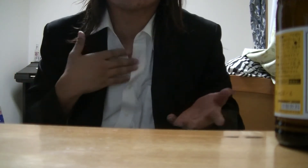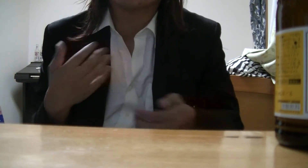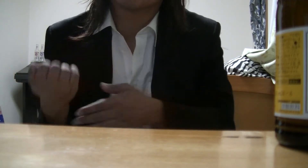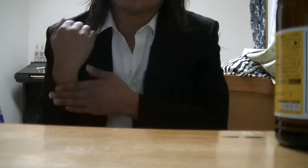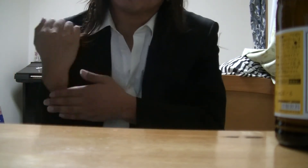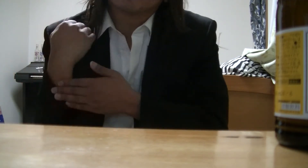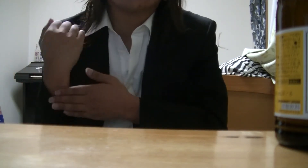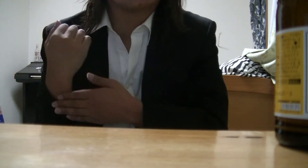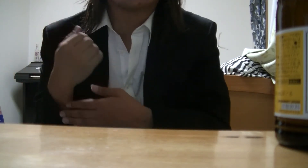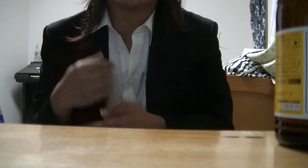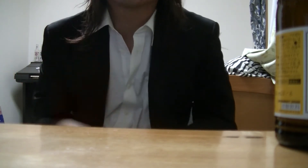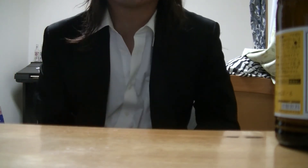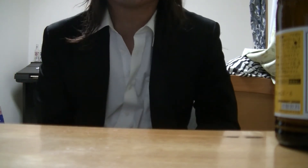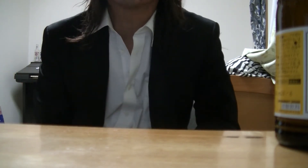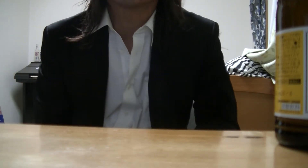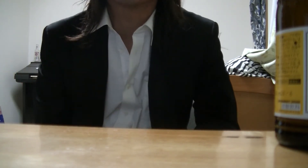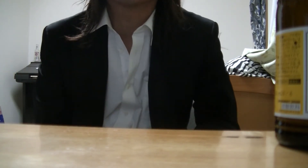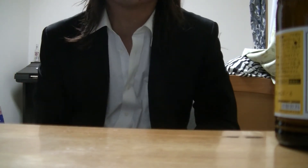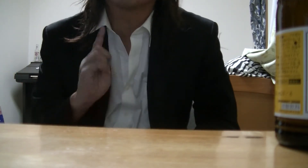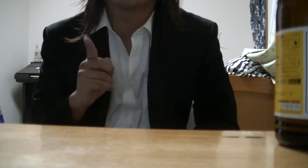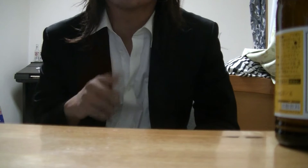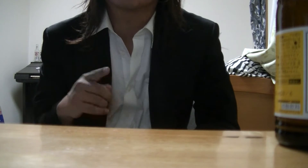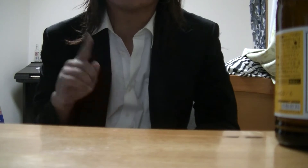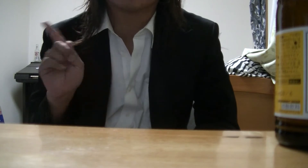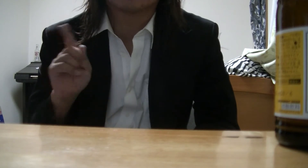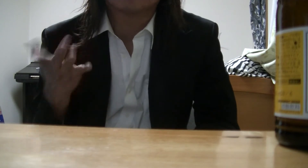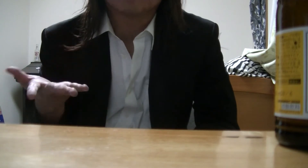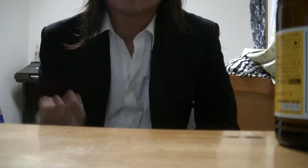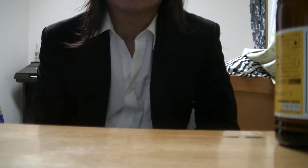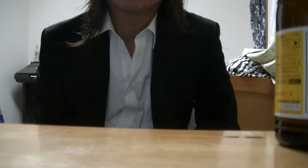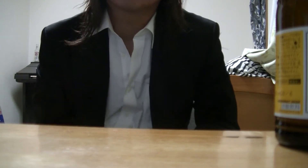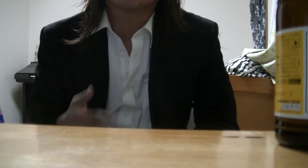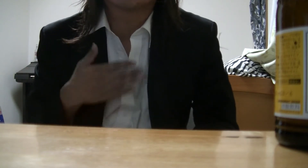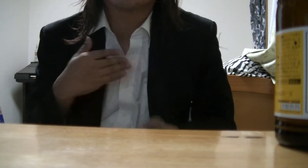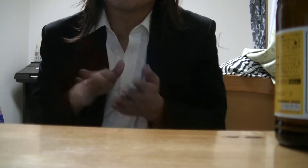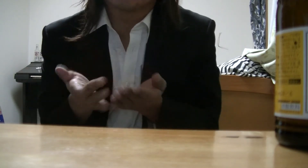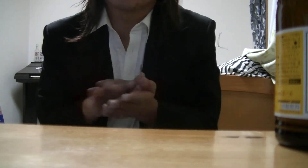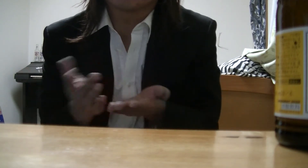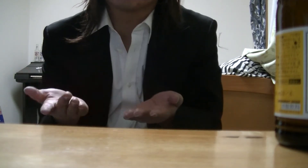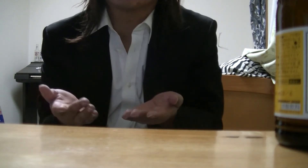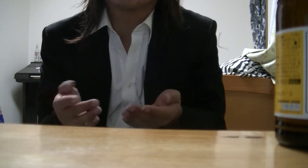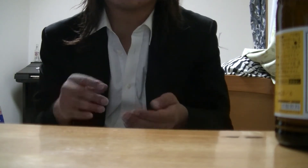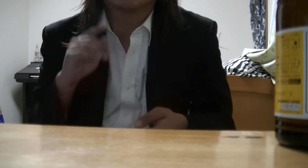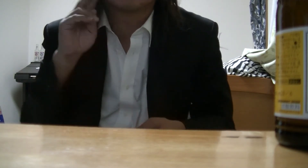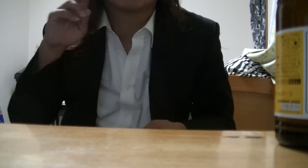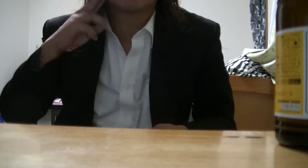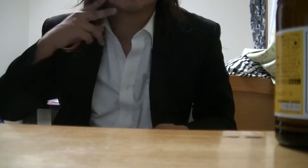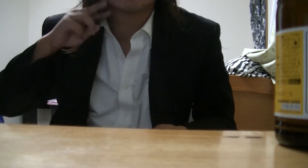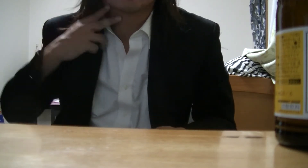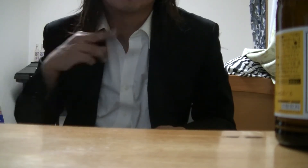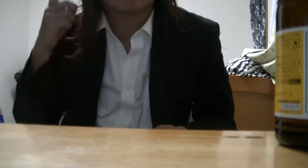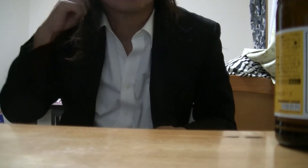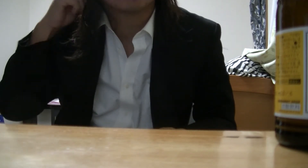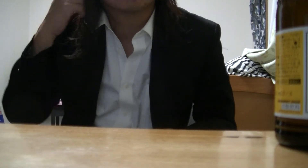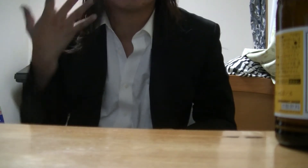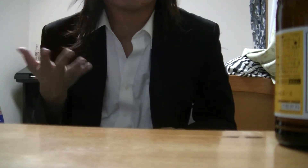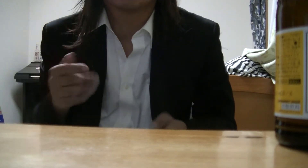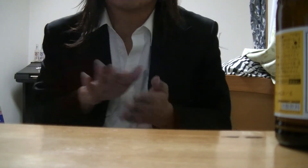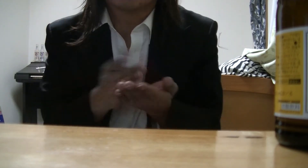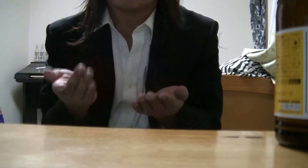からです。っていうので分かります？だから本を読んでない人がインターネットを見ると間違った情報を思い込んでしまったりします。新聞を読んでも偏った情